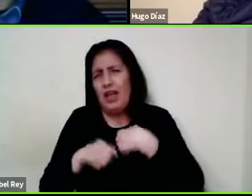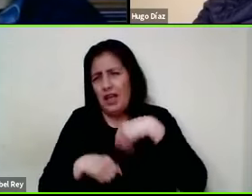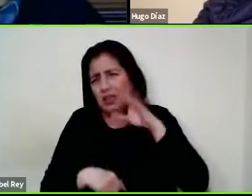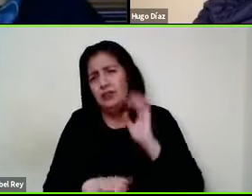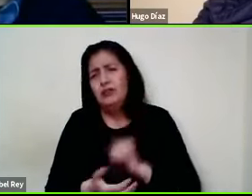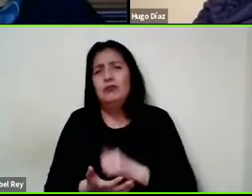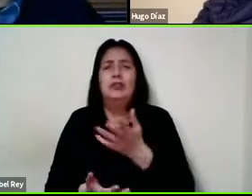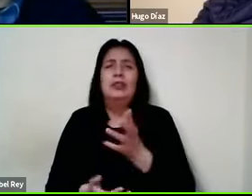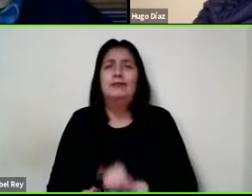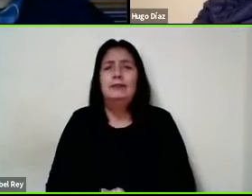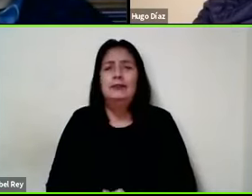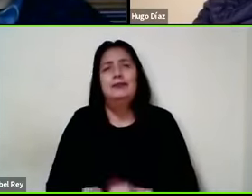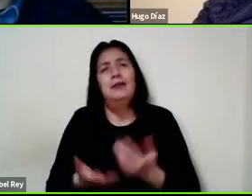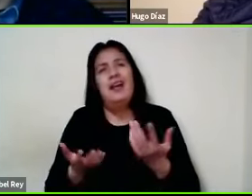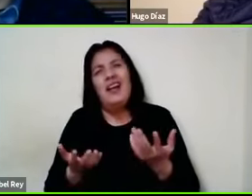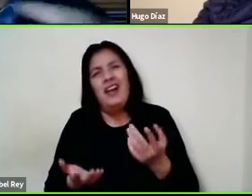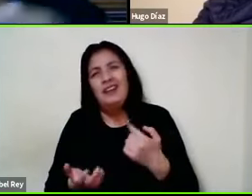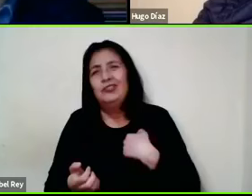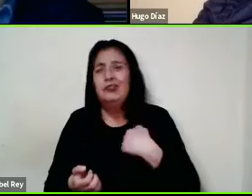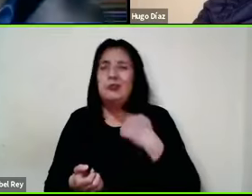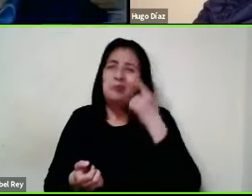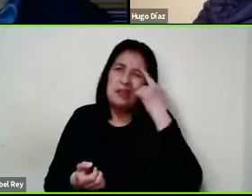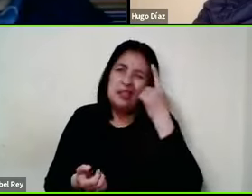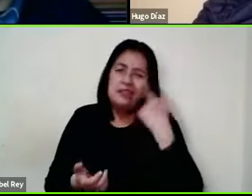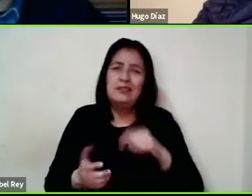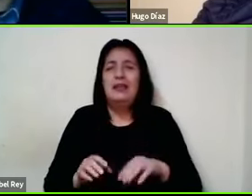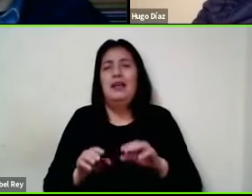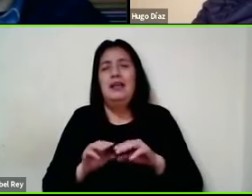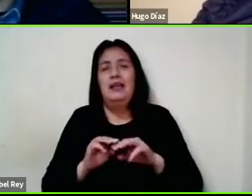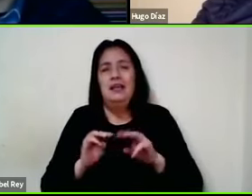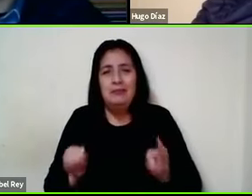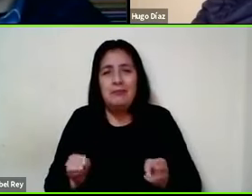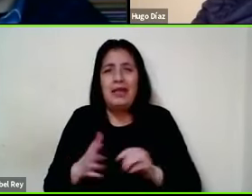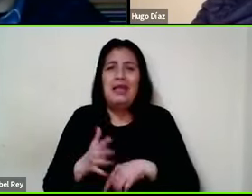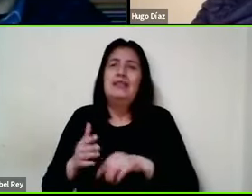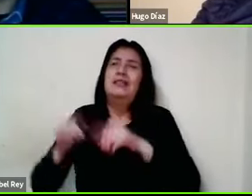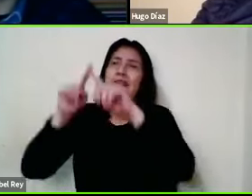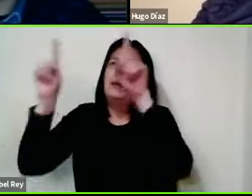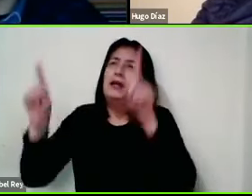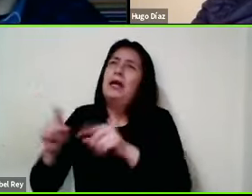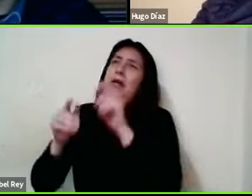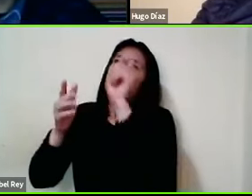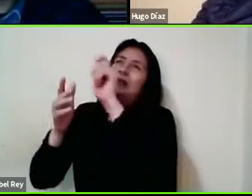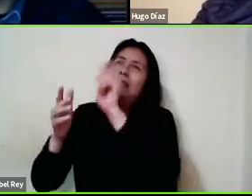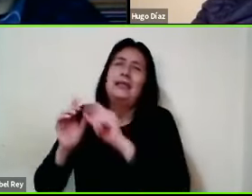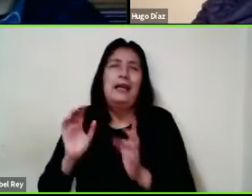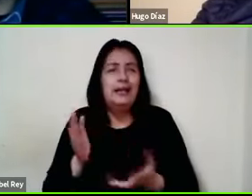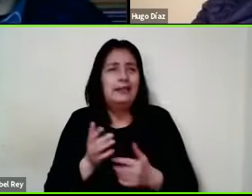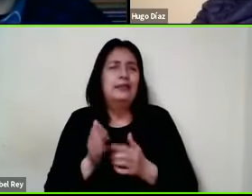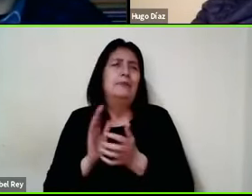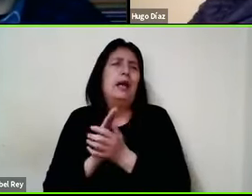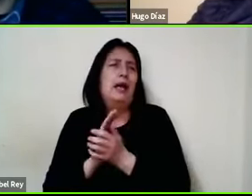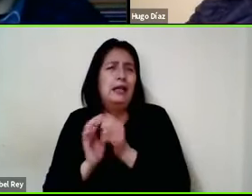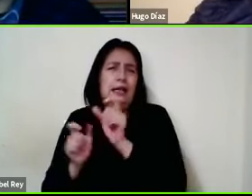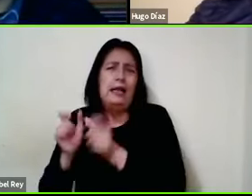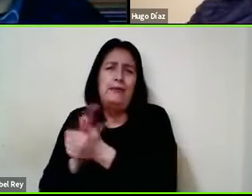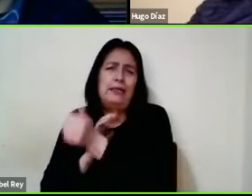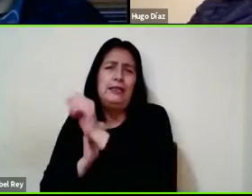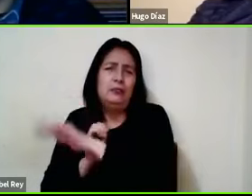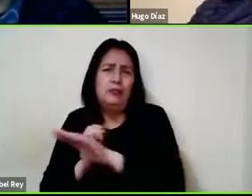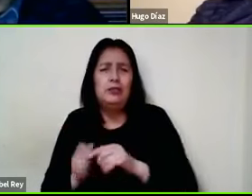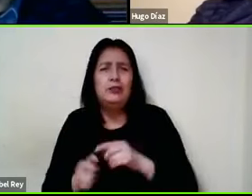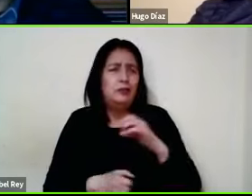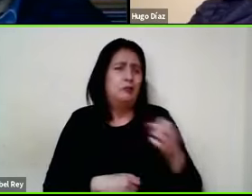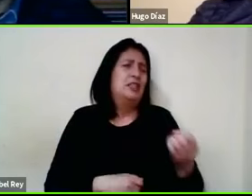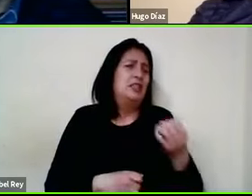a veces, claro, uno piensa que con carpeta, pizarra y plumones va a desarrollar competencias. Y no es así, es como si a un mecánico le